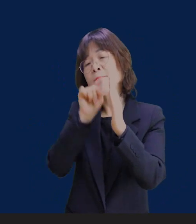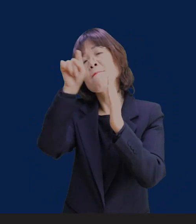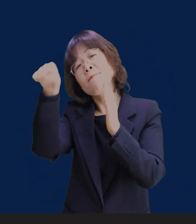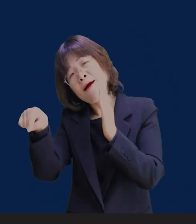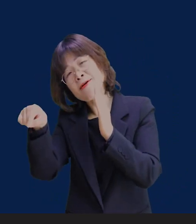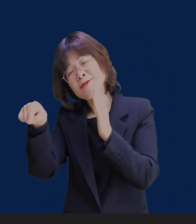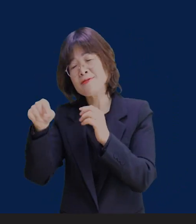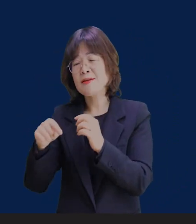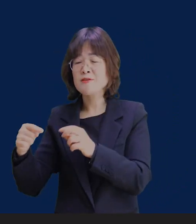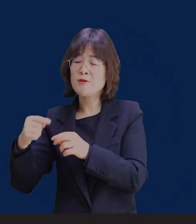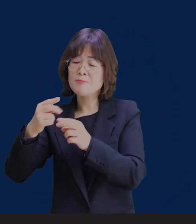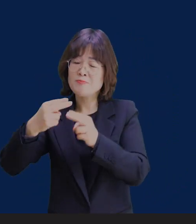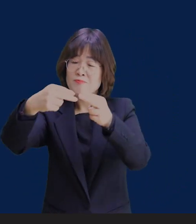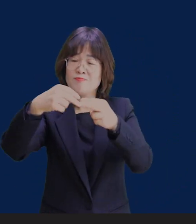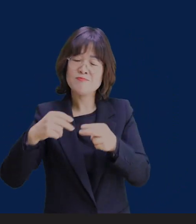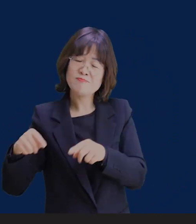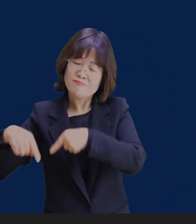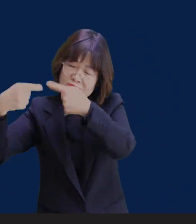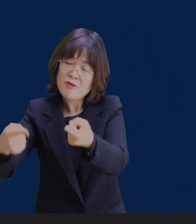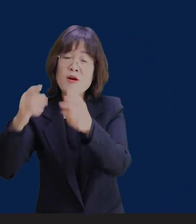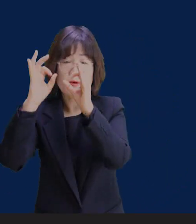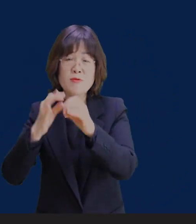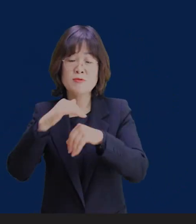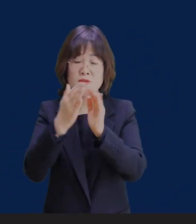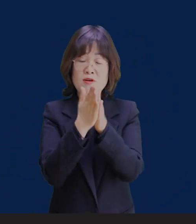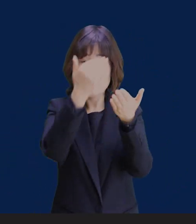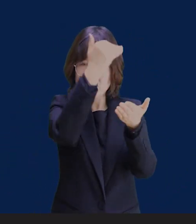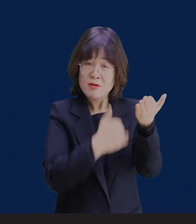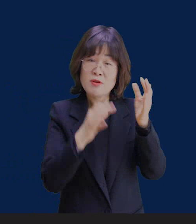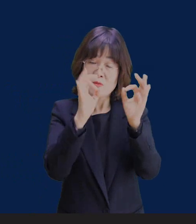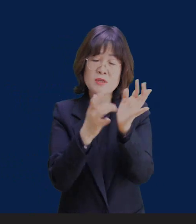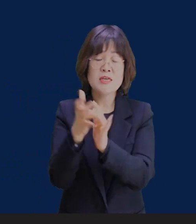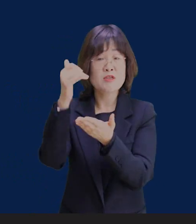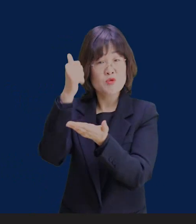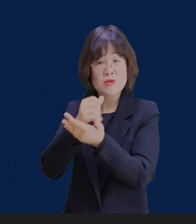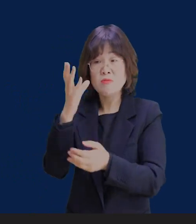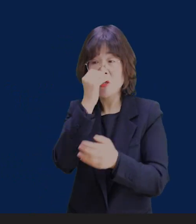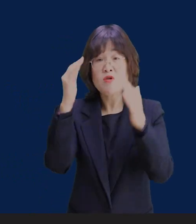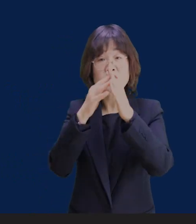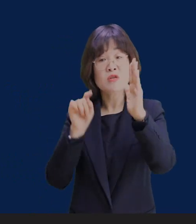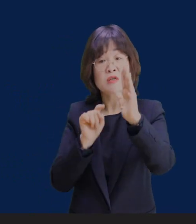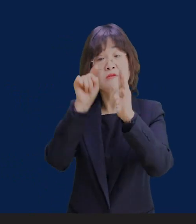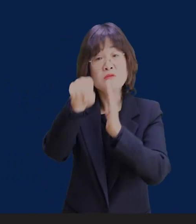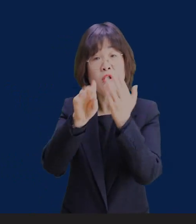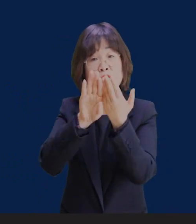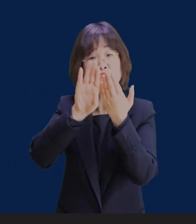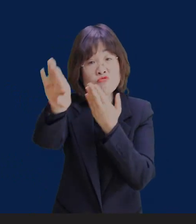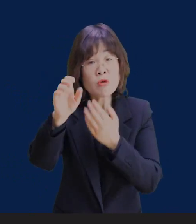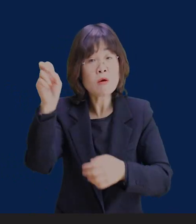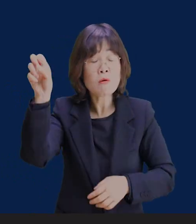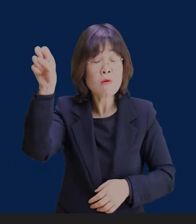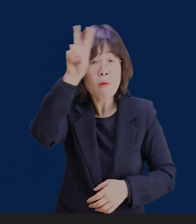성전 바깥들로 들어가셨습니다. 그런데 오늘 본문에 보면 성전에 들어가신 예수님께서